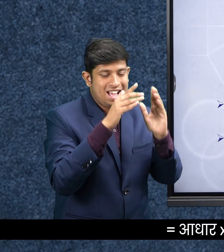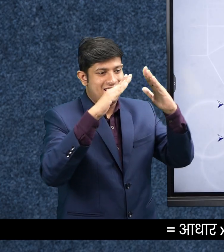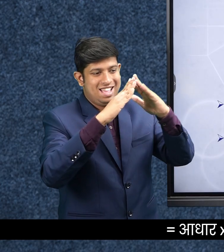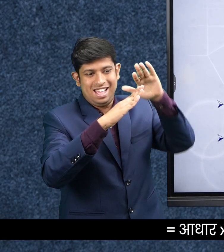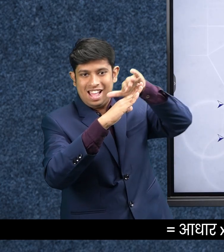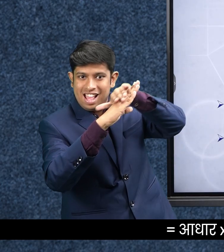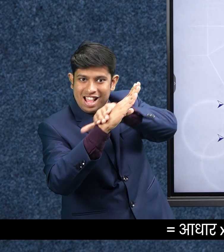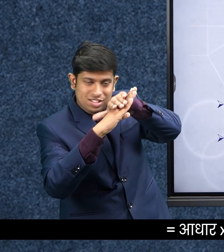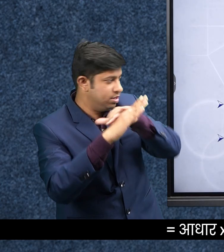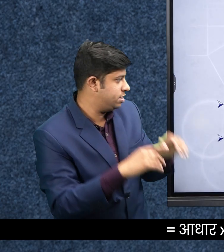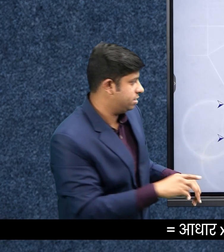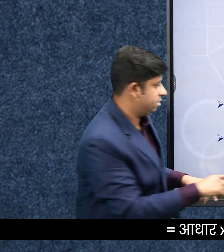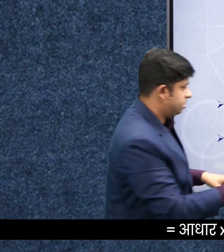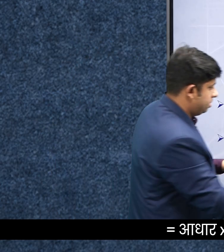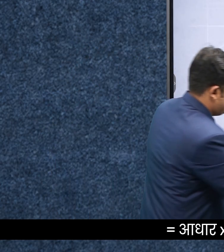का 1/2 इंटू परिधि।